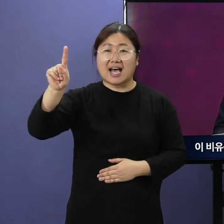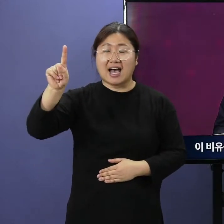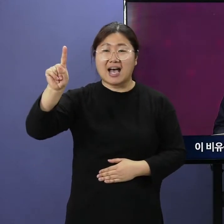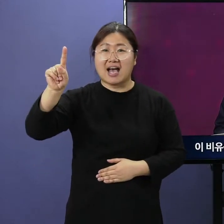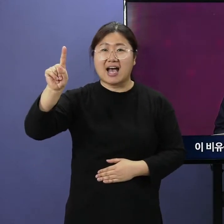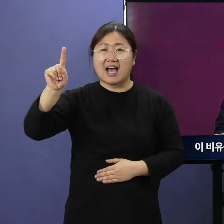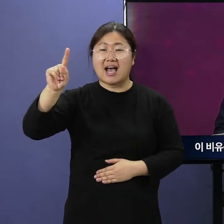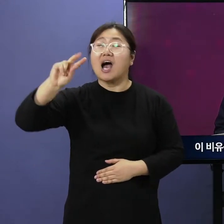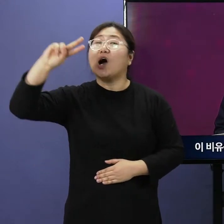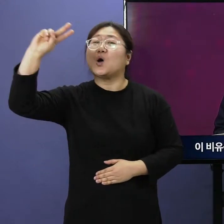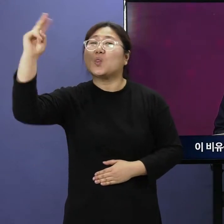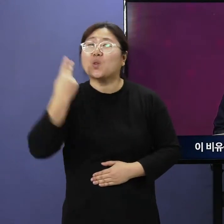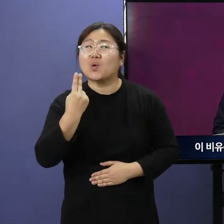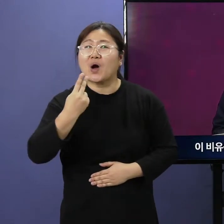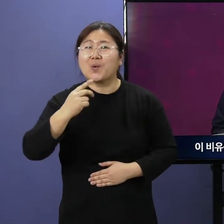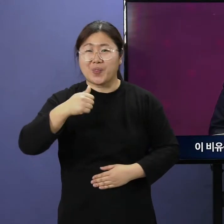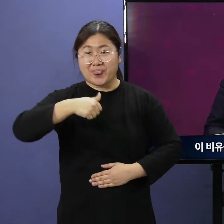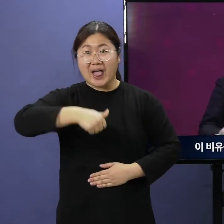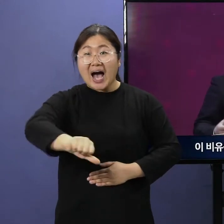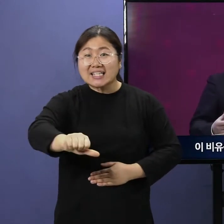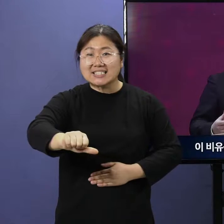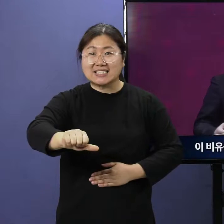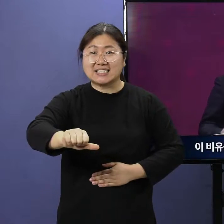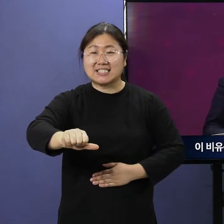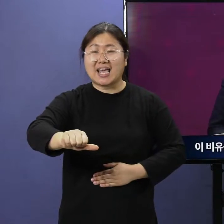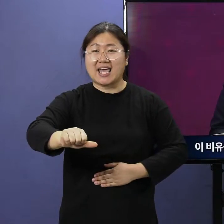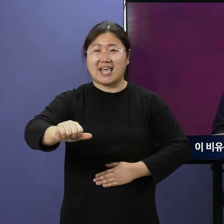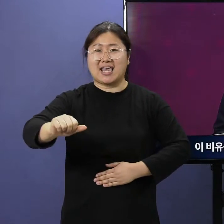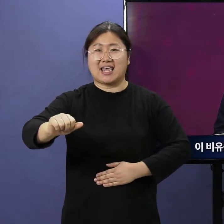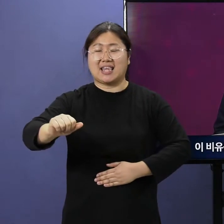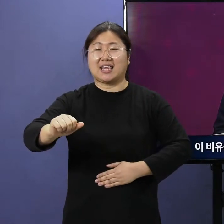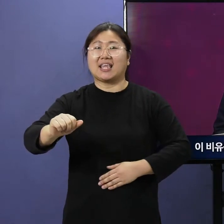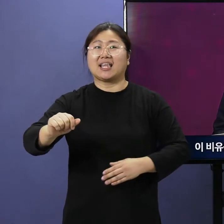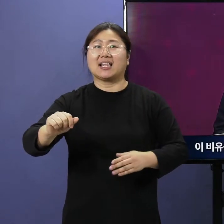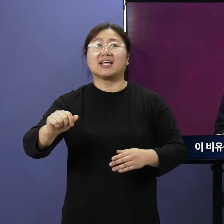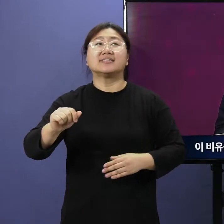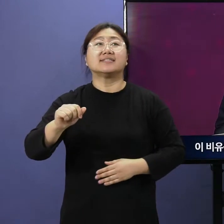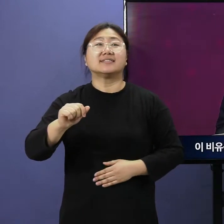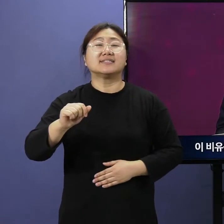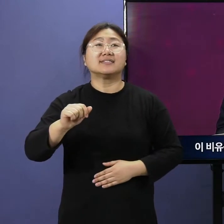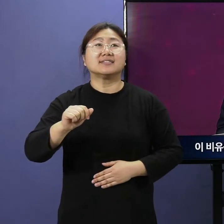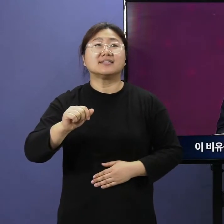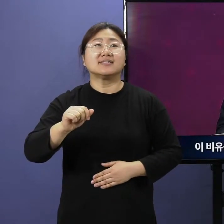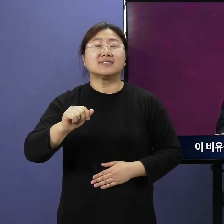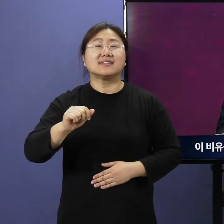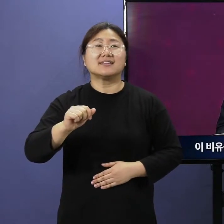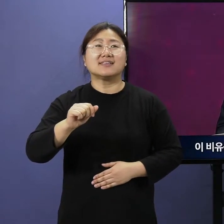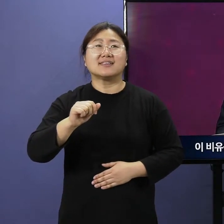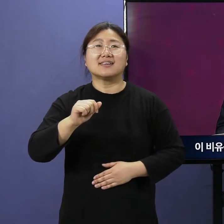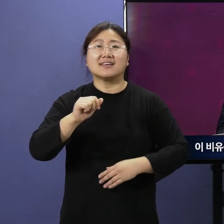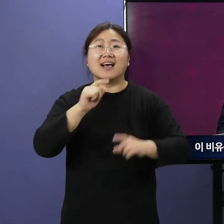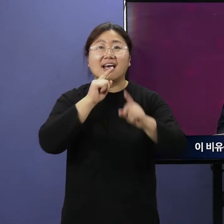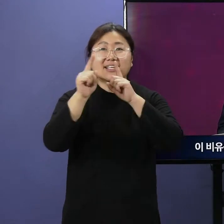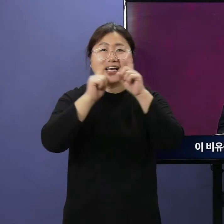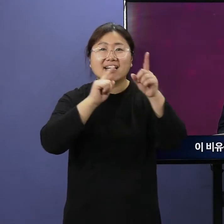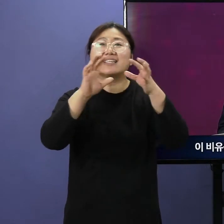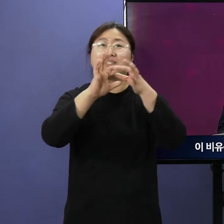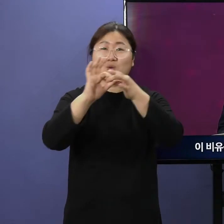유명하죠. 그럼 우리 먼저 한번 생각해 보아야 합니다. 오늘 본문이, 오늘 말씀이